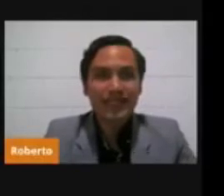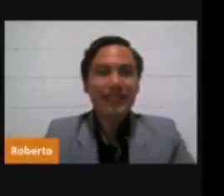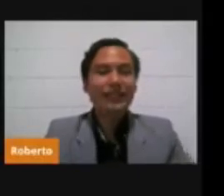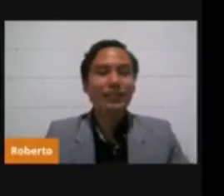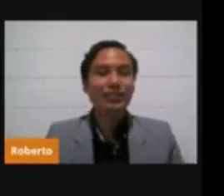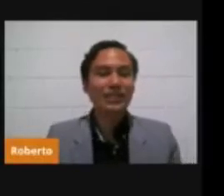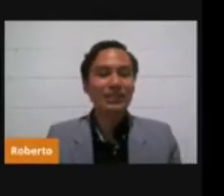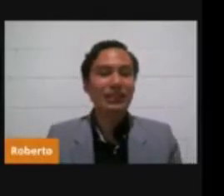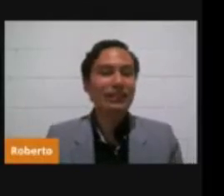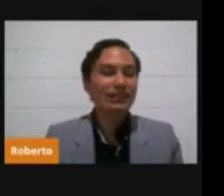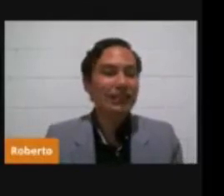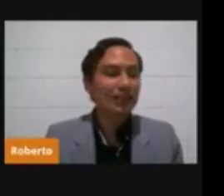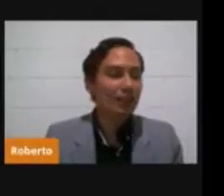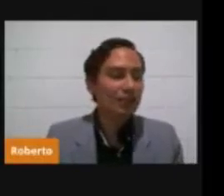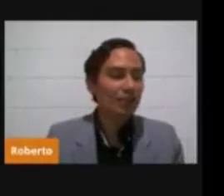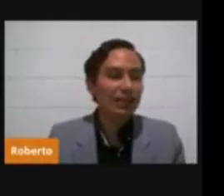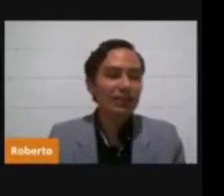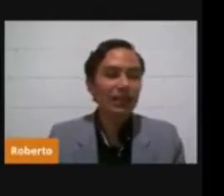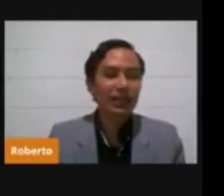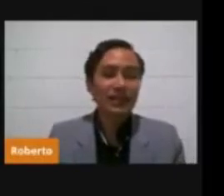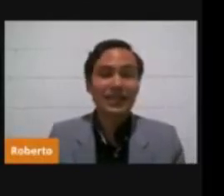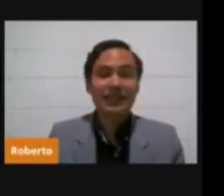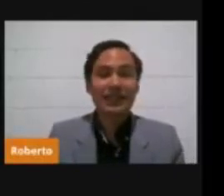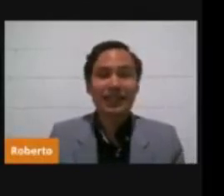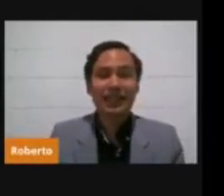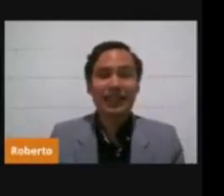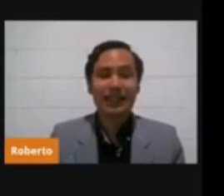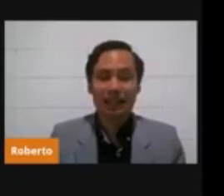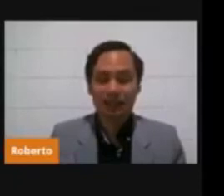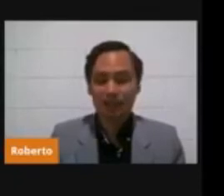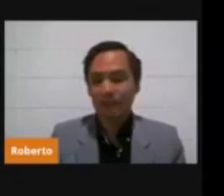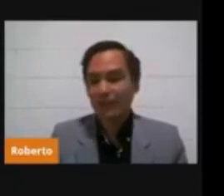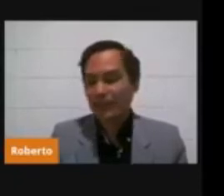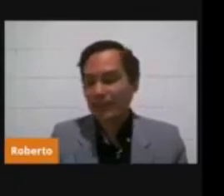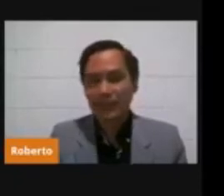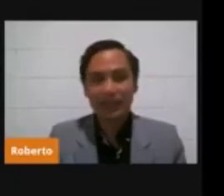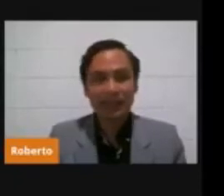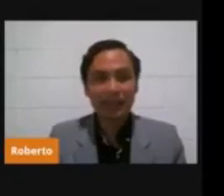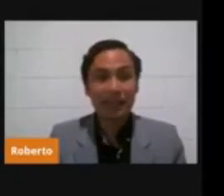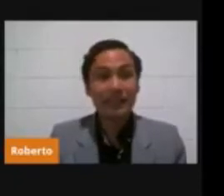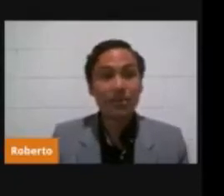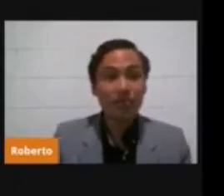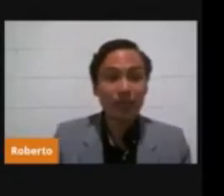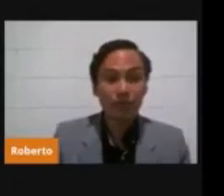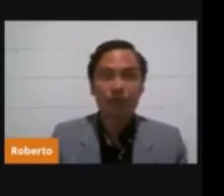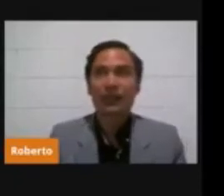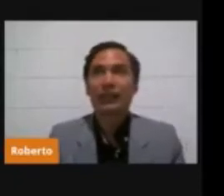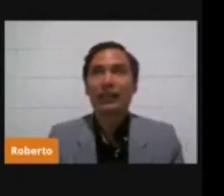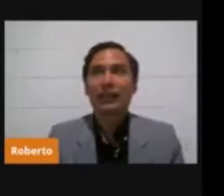verlo así, y entonces estas personas necesitan de caridad, necesitan que les